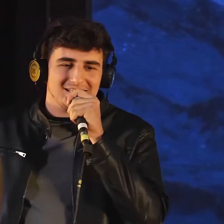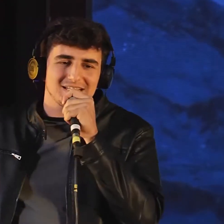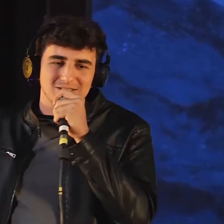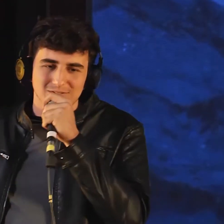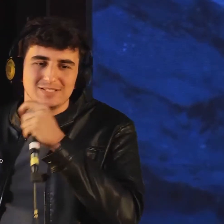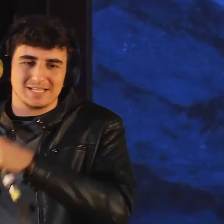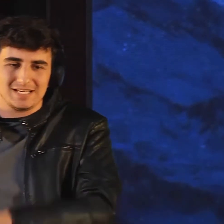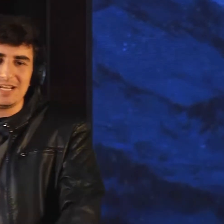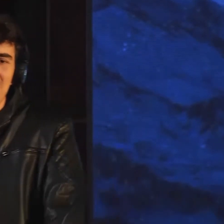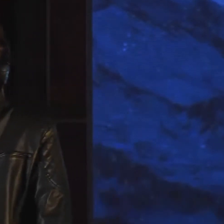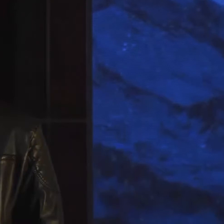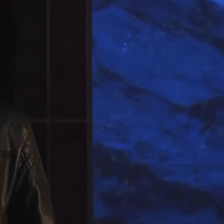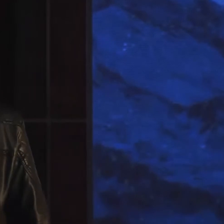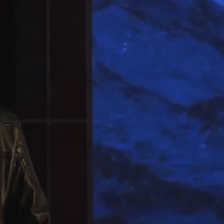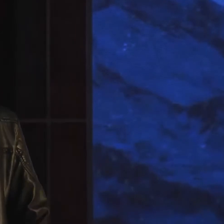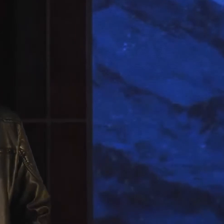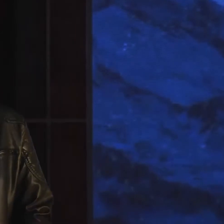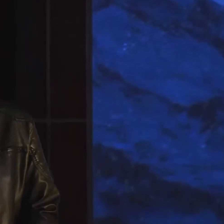confiar em Jesus que já